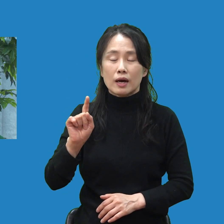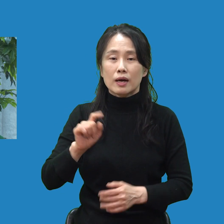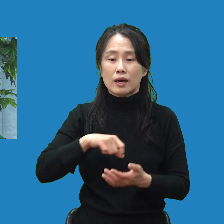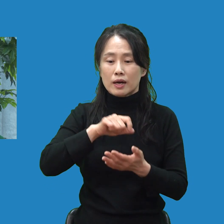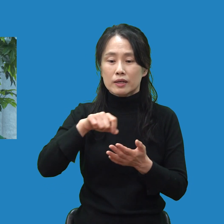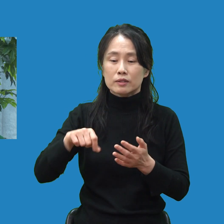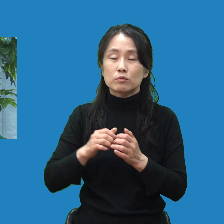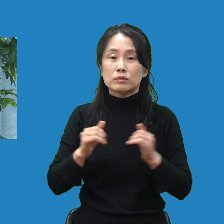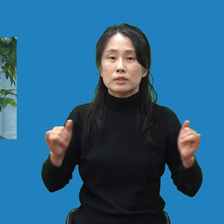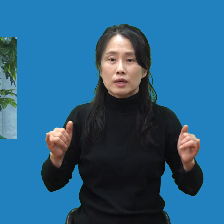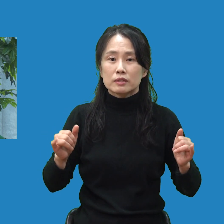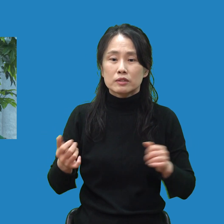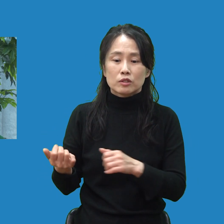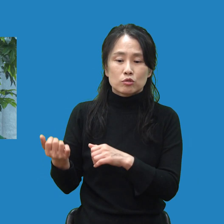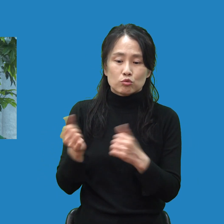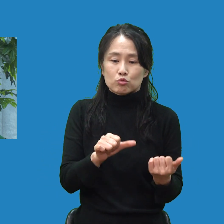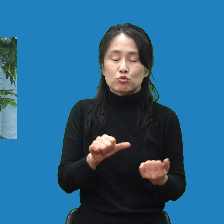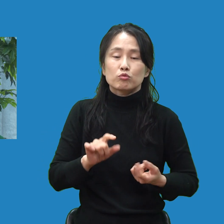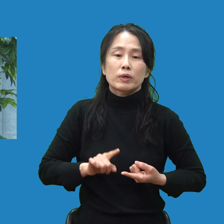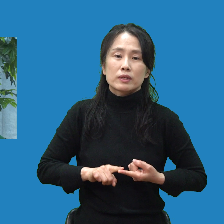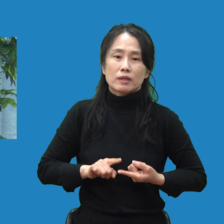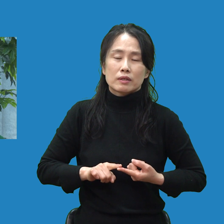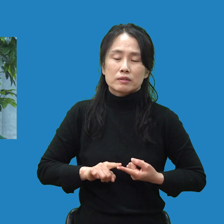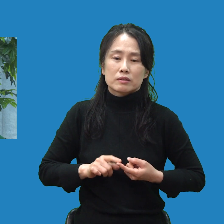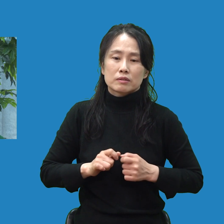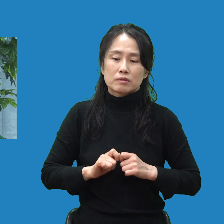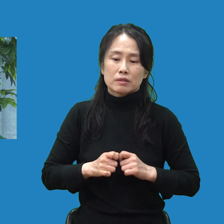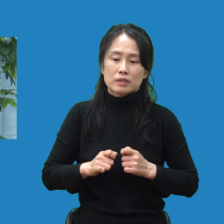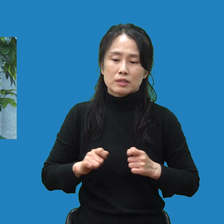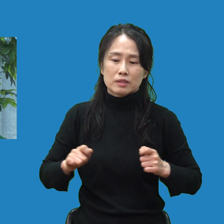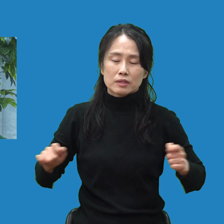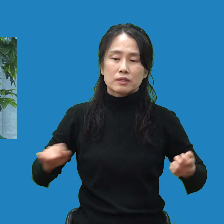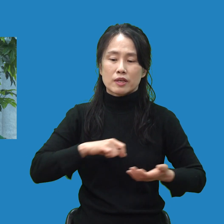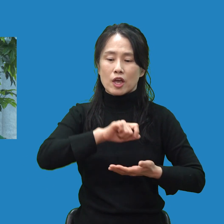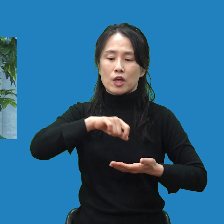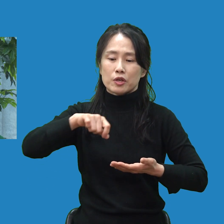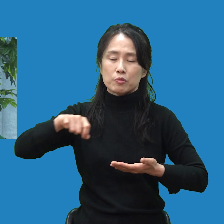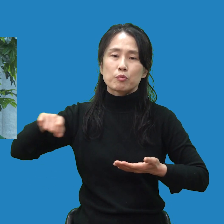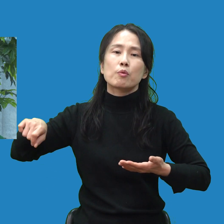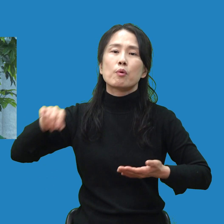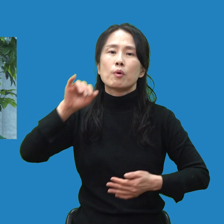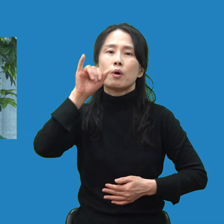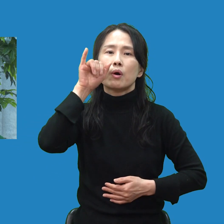죽음의 이야기를 길게 그냥 펼쳐놓고 있어요.